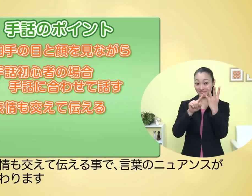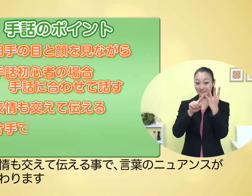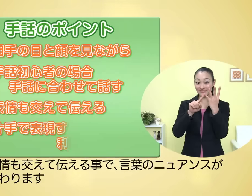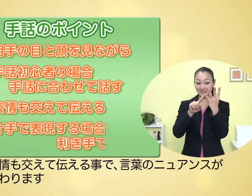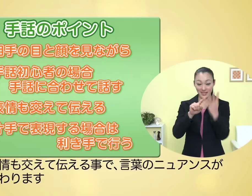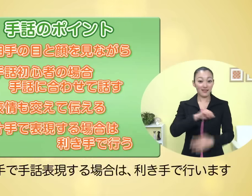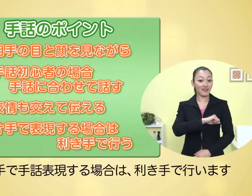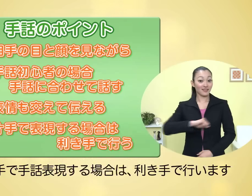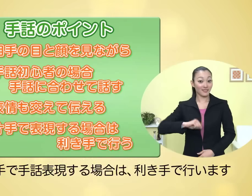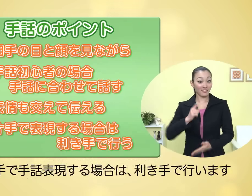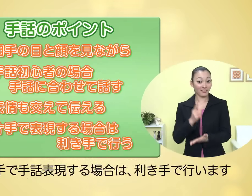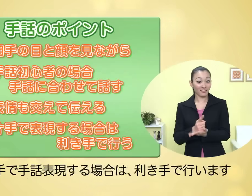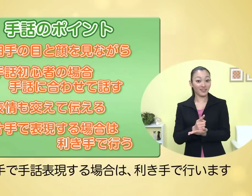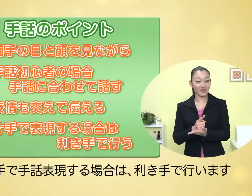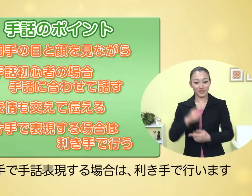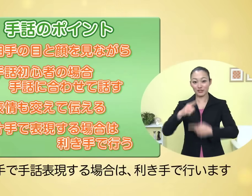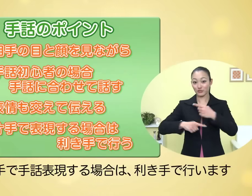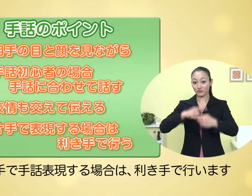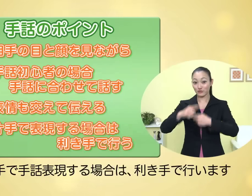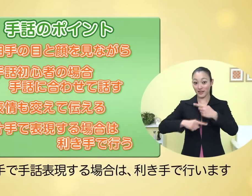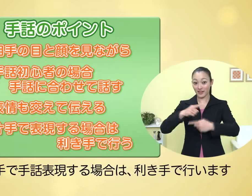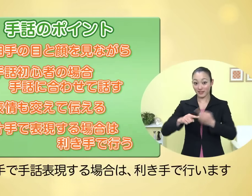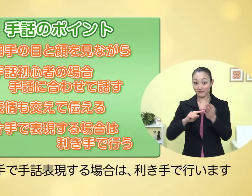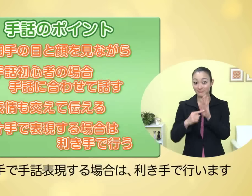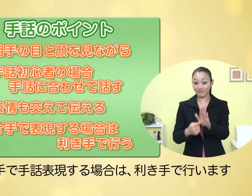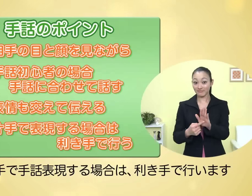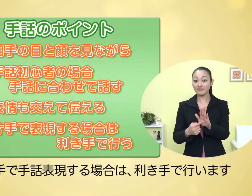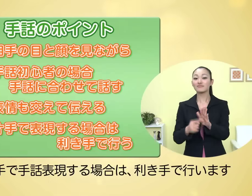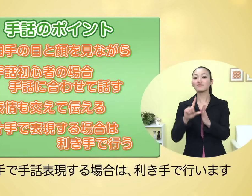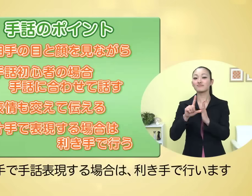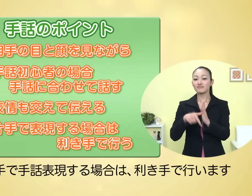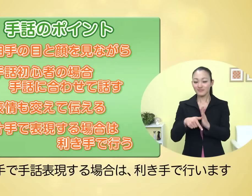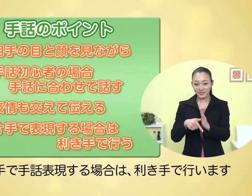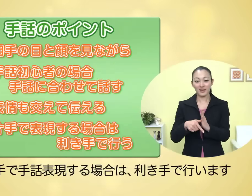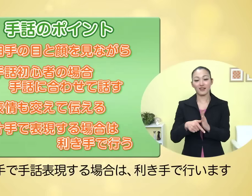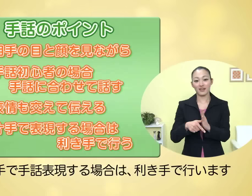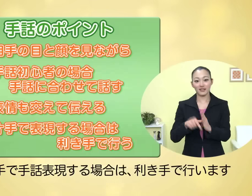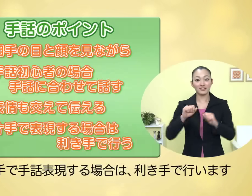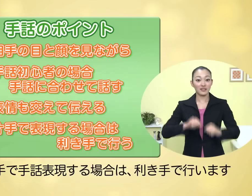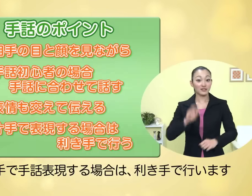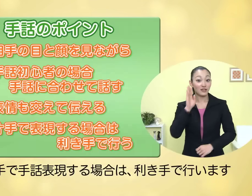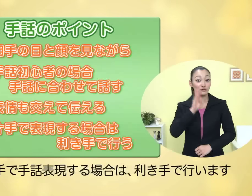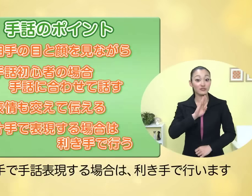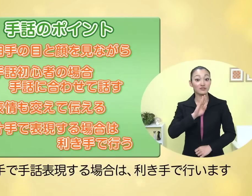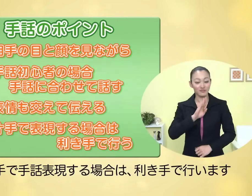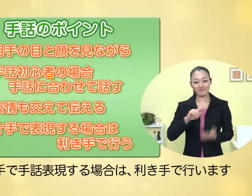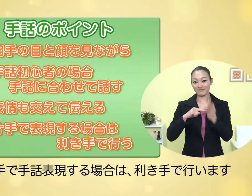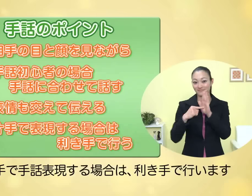4. 片手で手話表現する場合は利き手で行います。